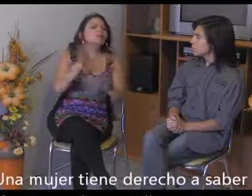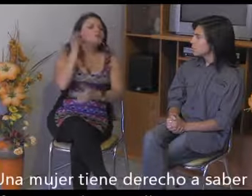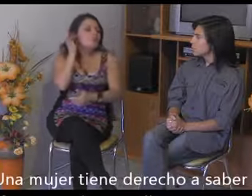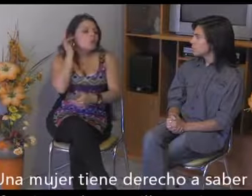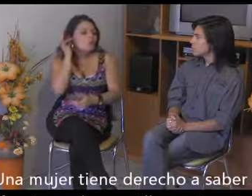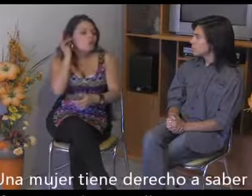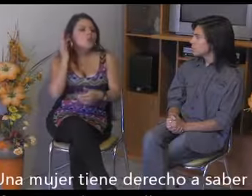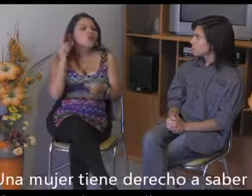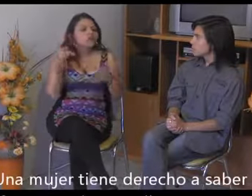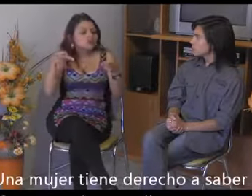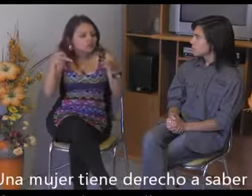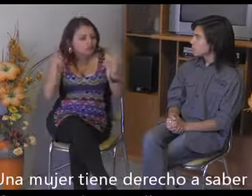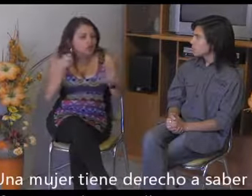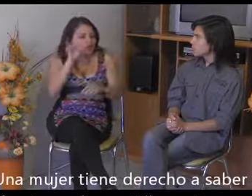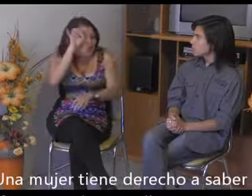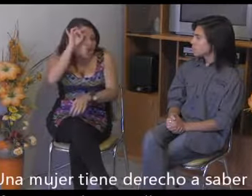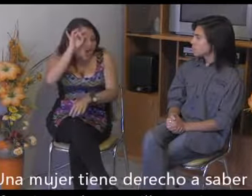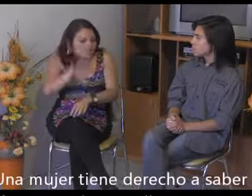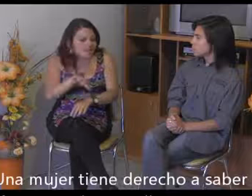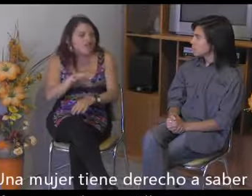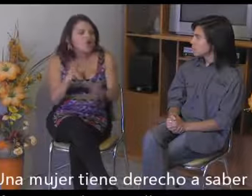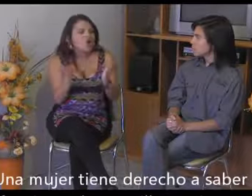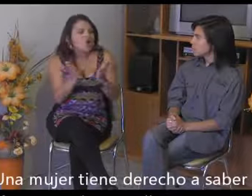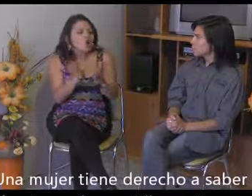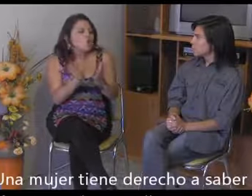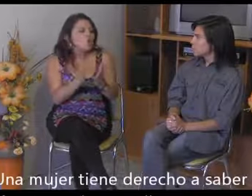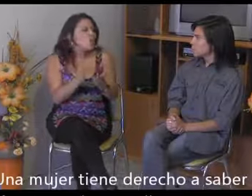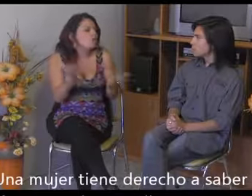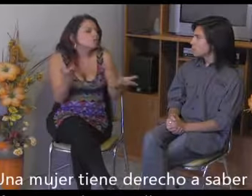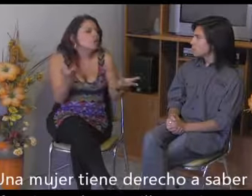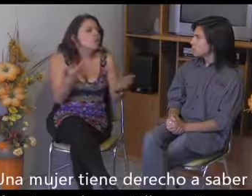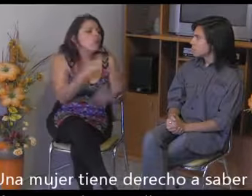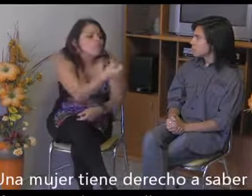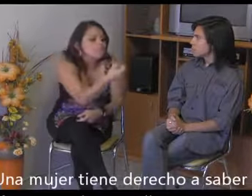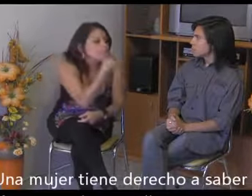Por ejemplo, las mujeres tienen derecho a saber